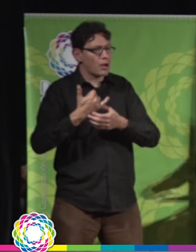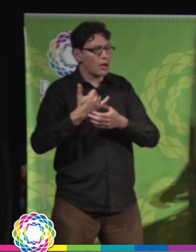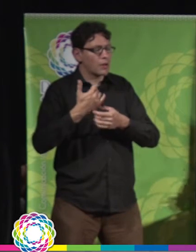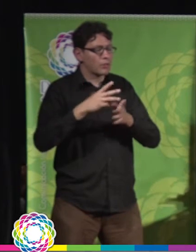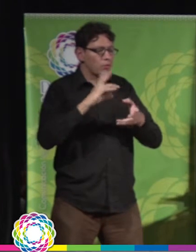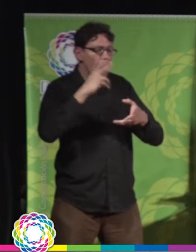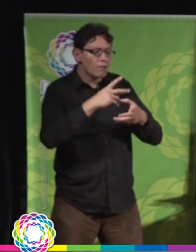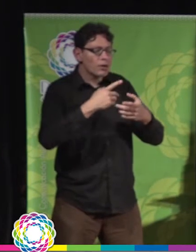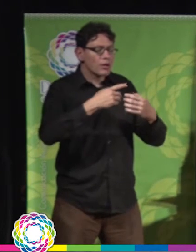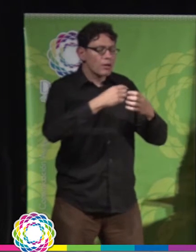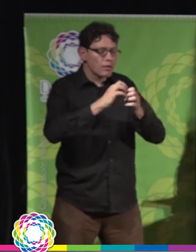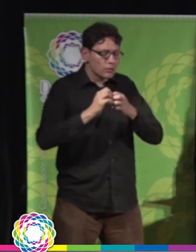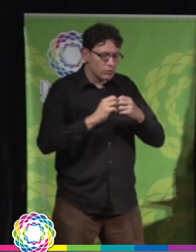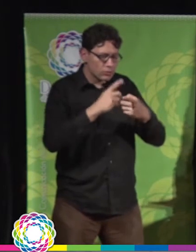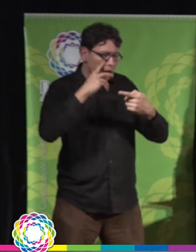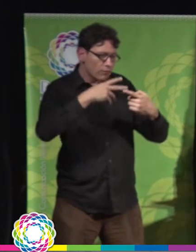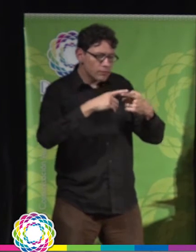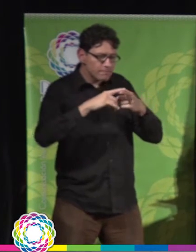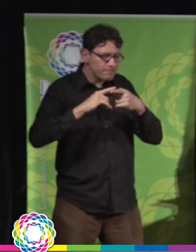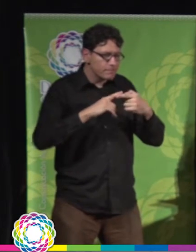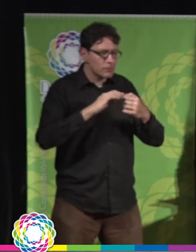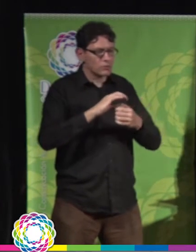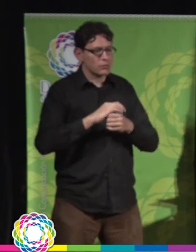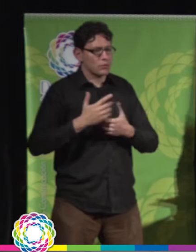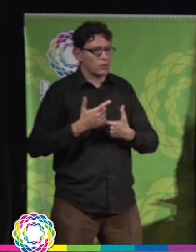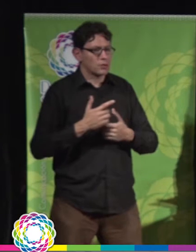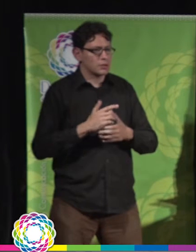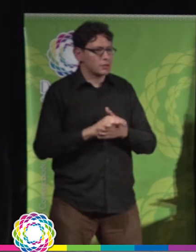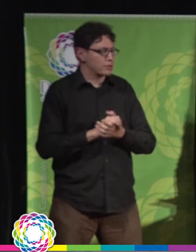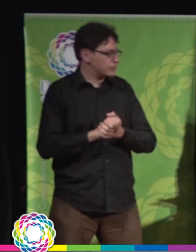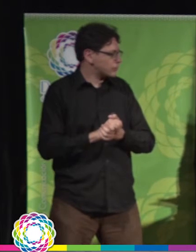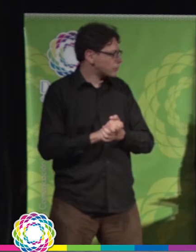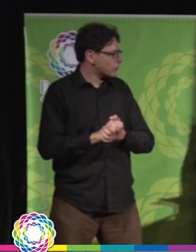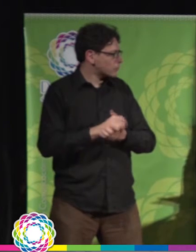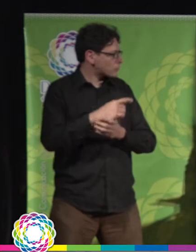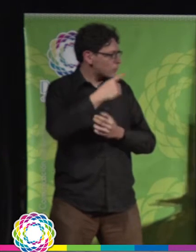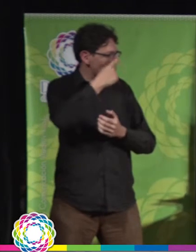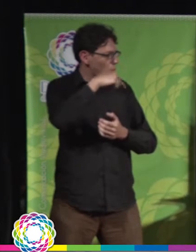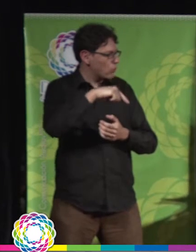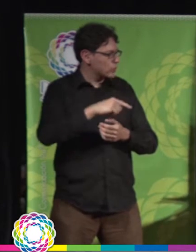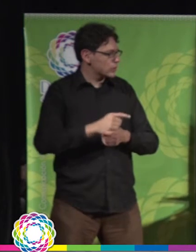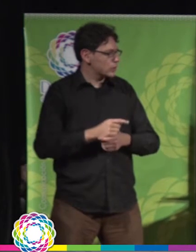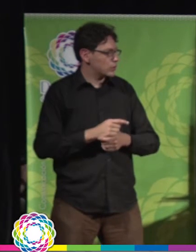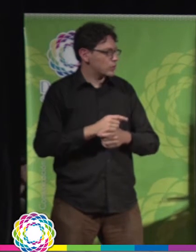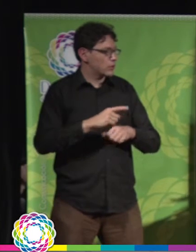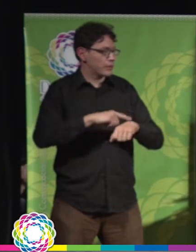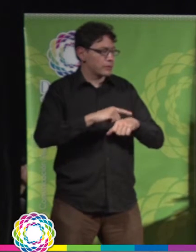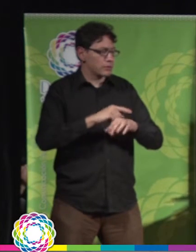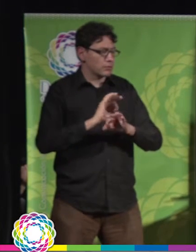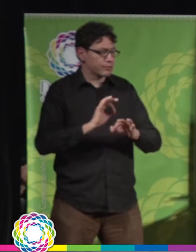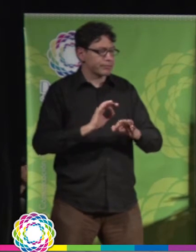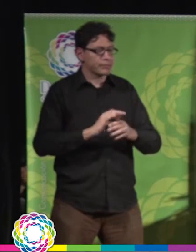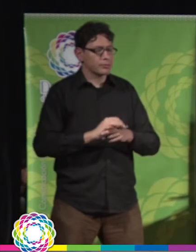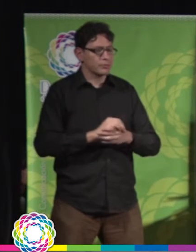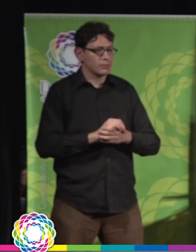discutir esta mirada, es por ahí más sencilla. ¿Sí? Y por último, ¿sí?, en función de que se me cumple